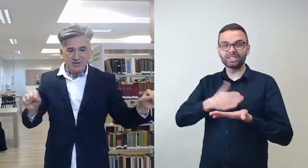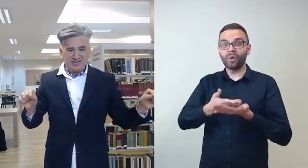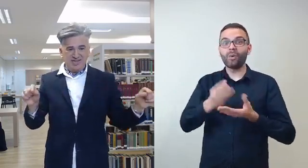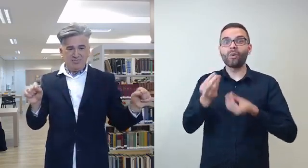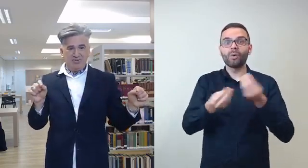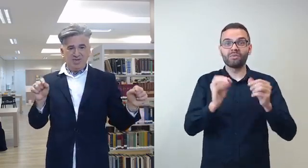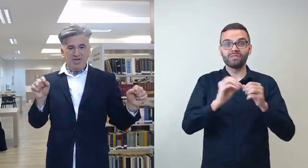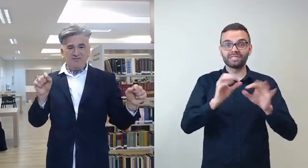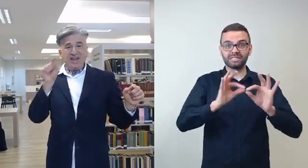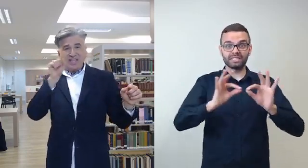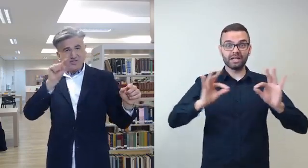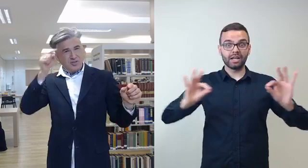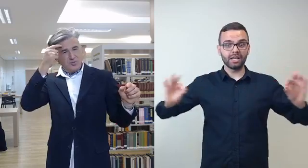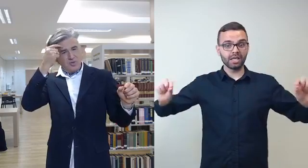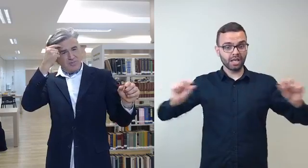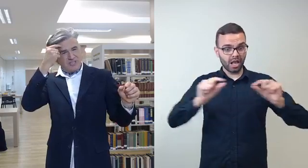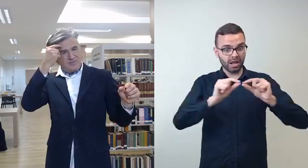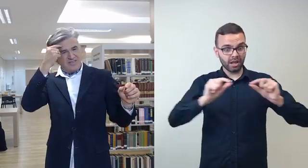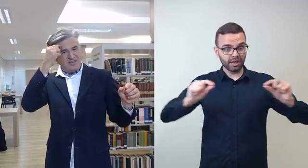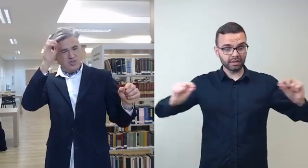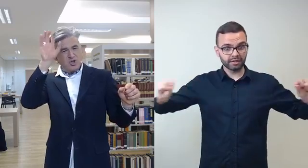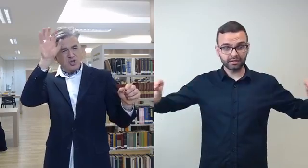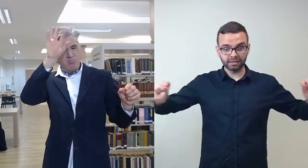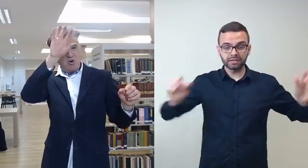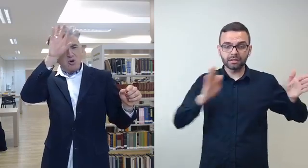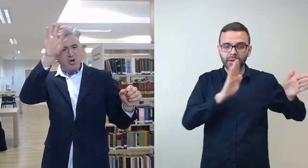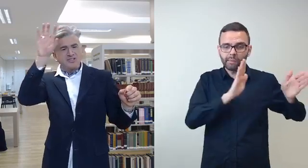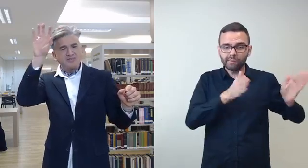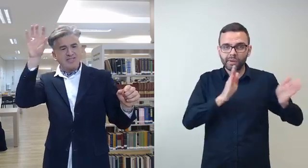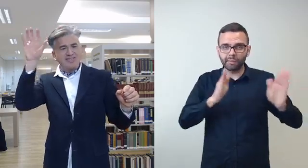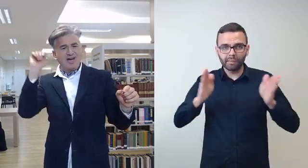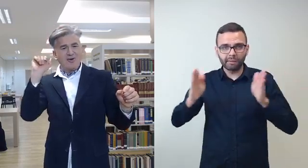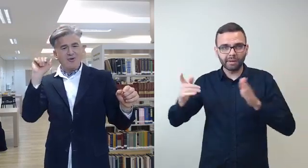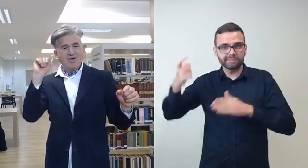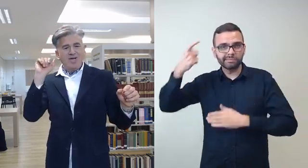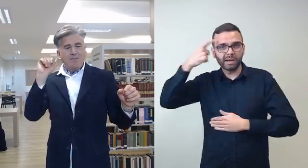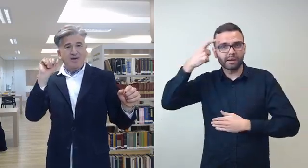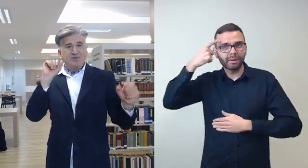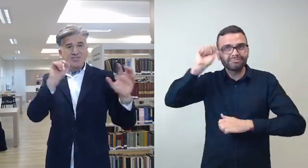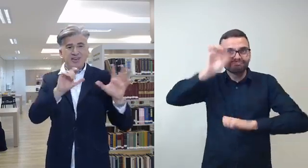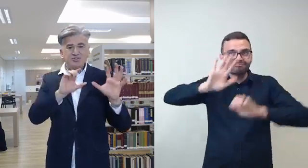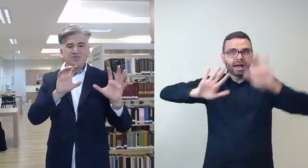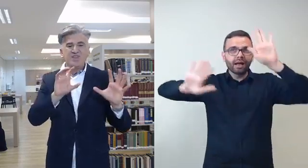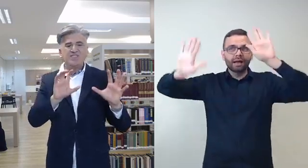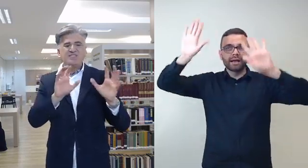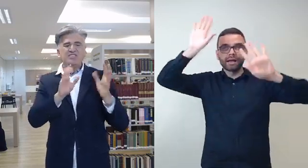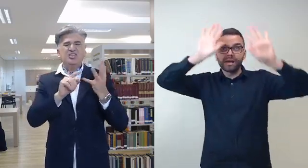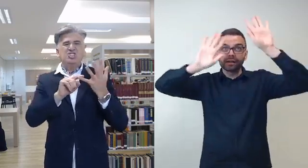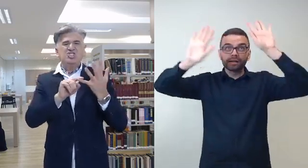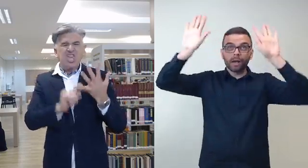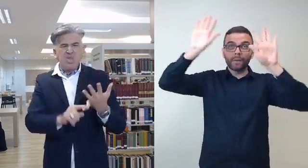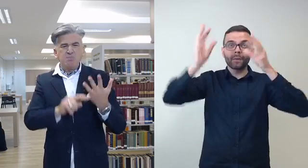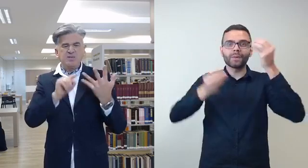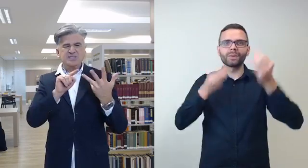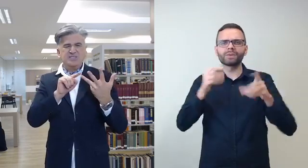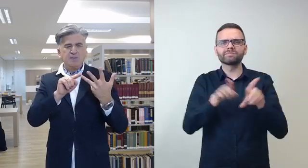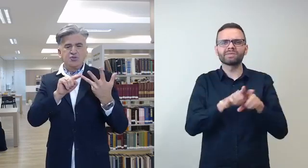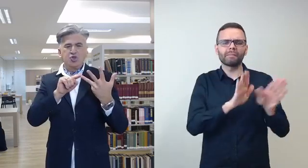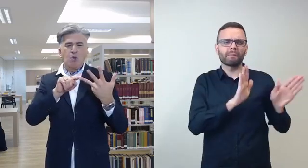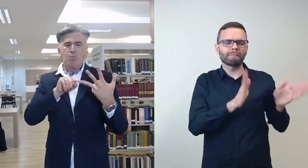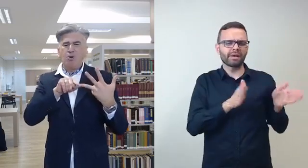por exemplo, valendo-se de uma espécie de storyboard mental, para usar os diferentes